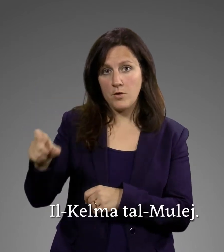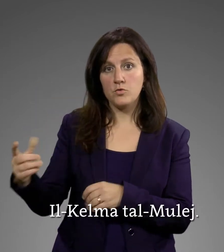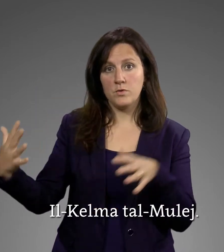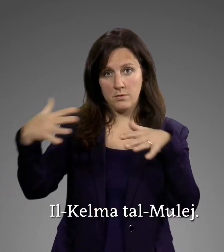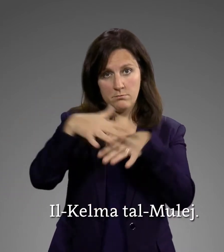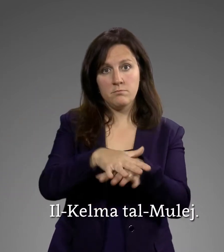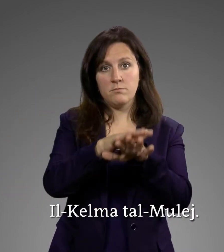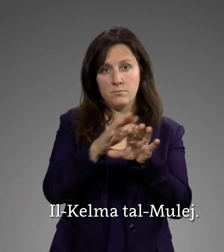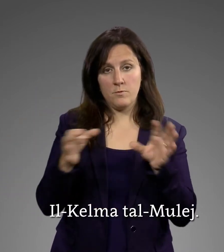Il-kelma tal-mulej.